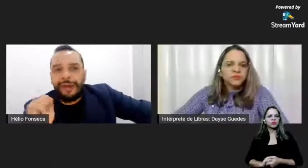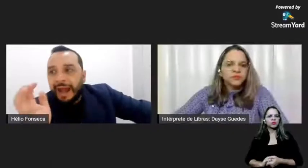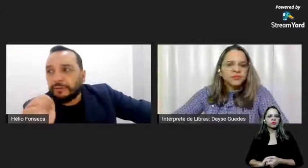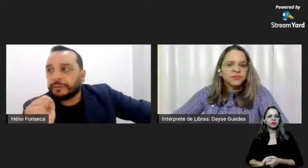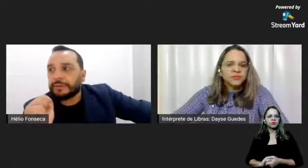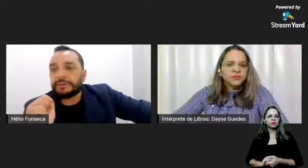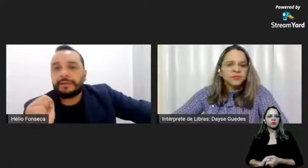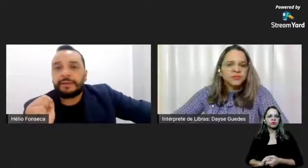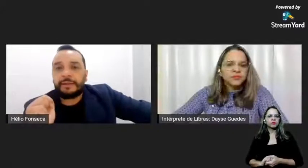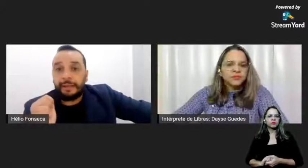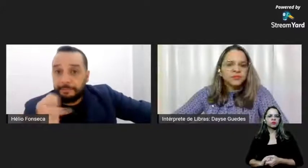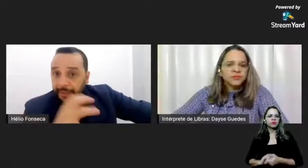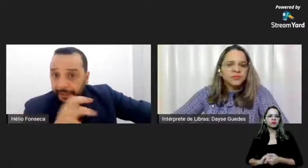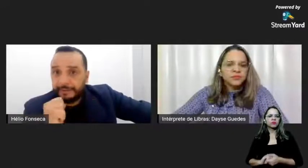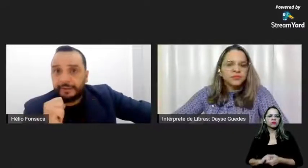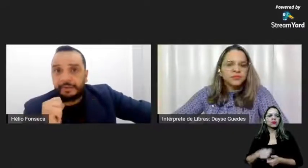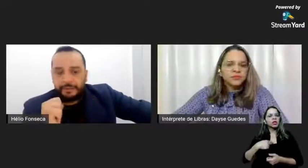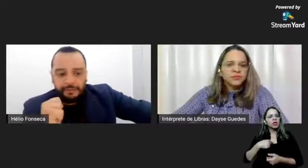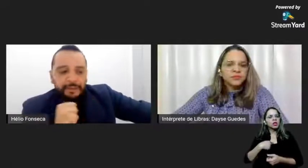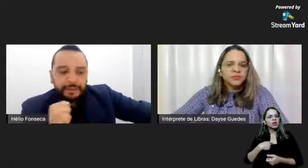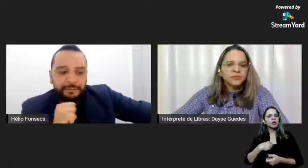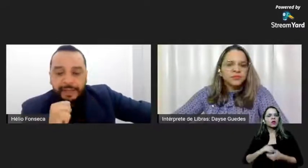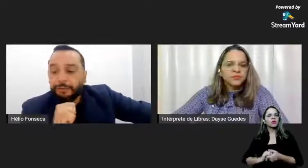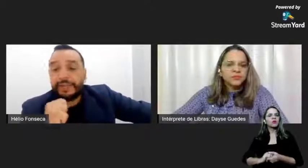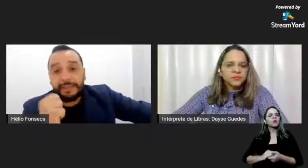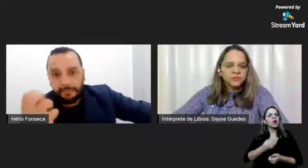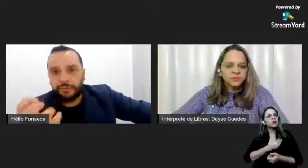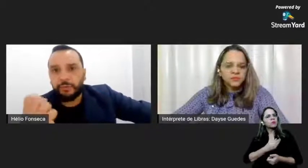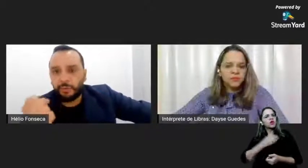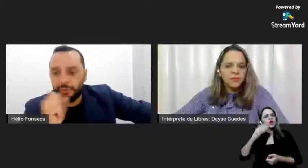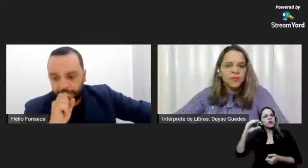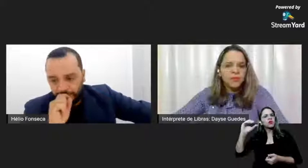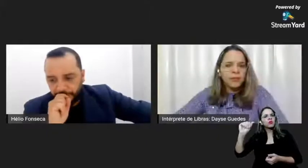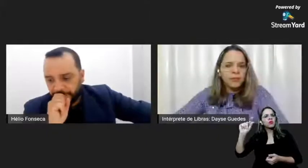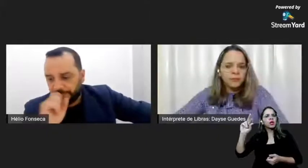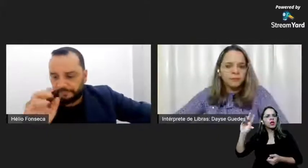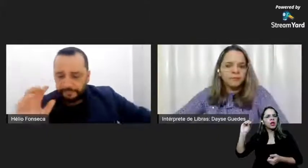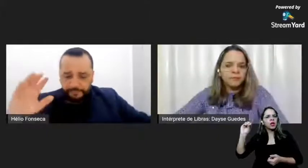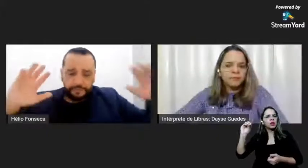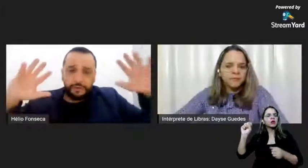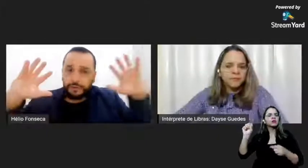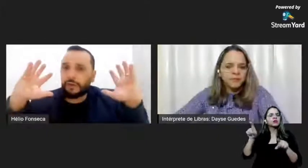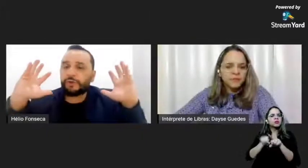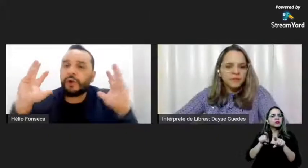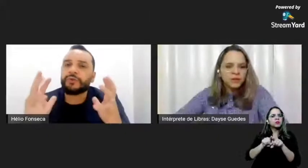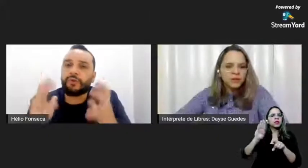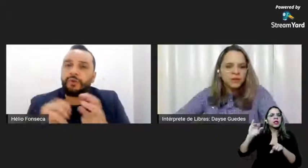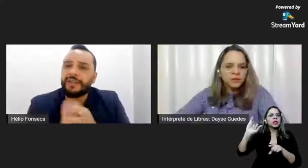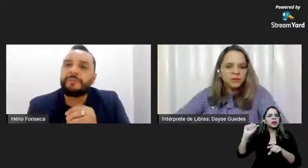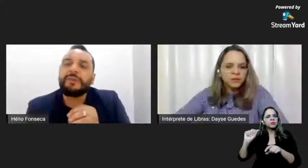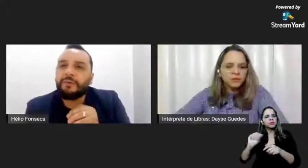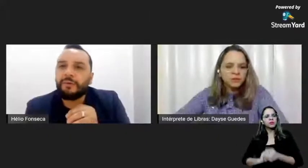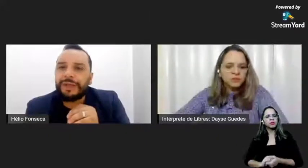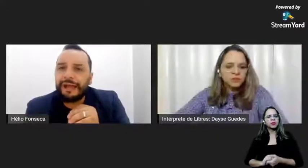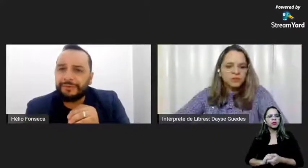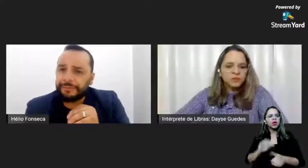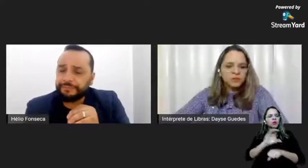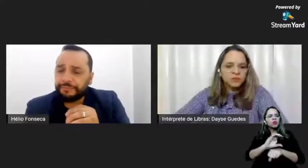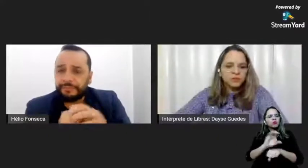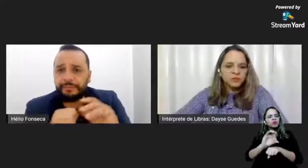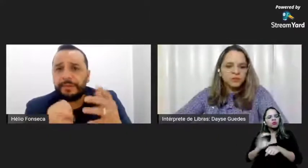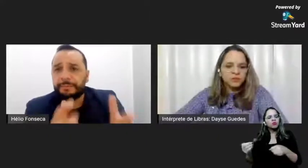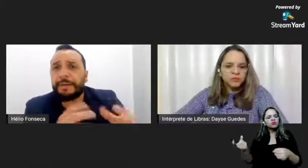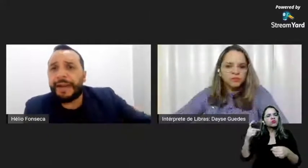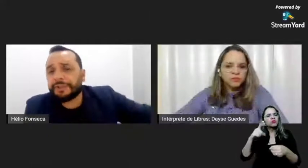Hélio, o Carlos e a Bia, nós também oferecemos um curso. Só que o nosso curso ele é muito